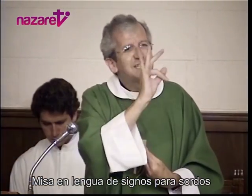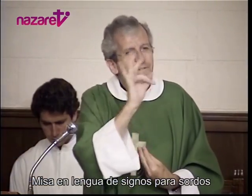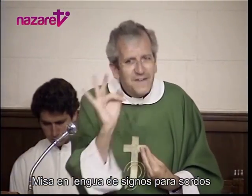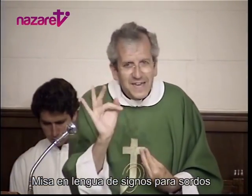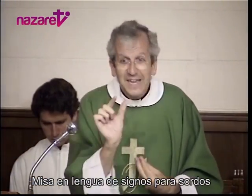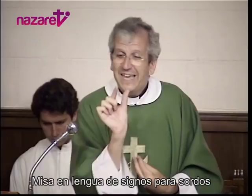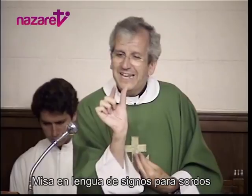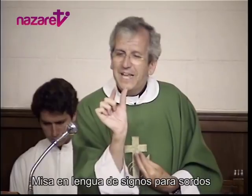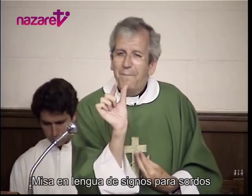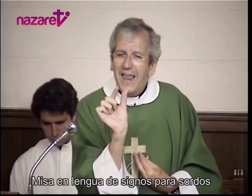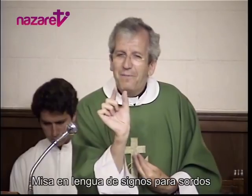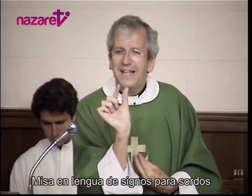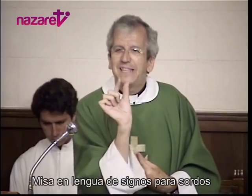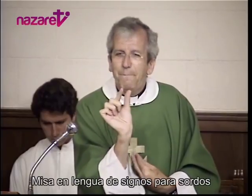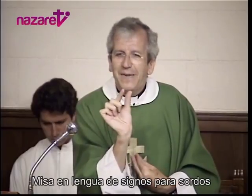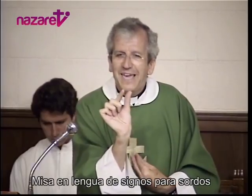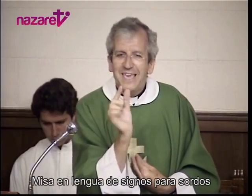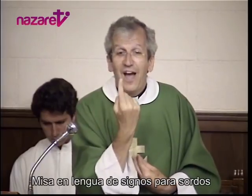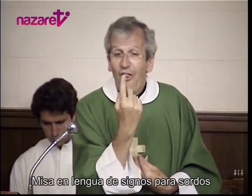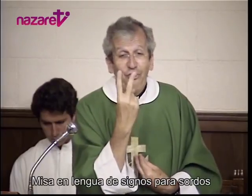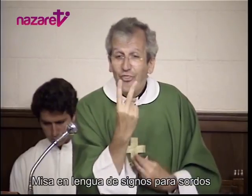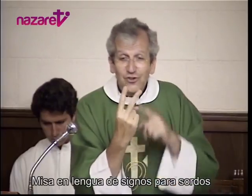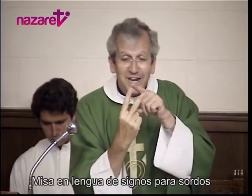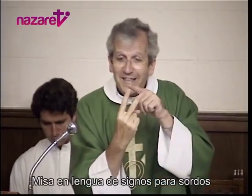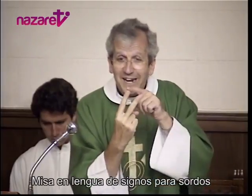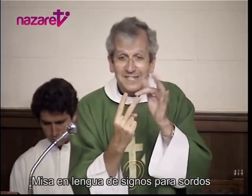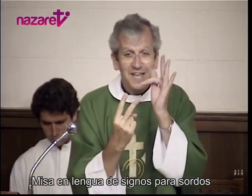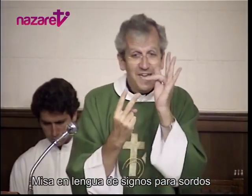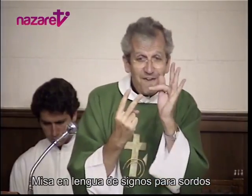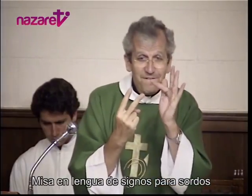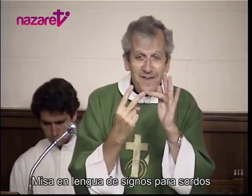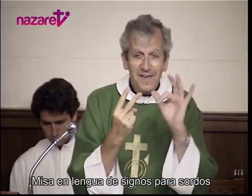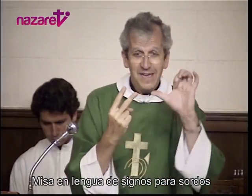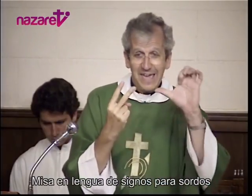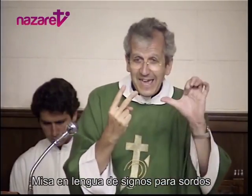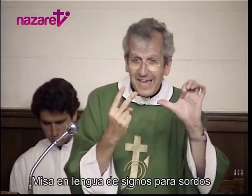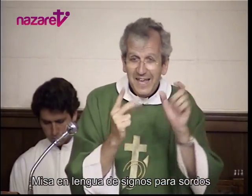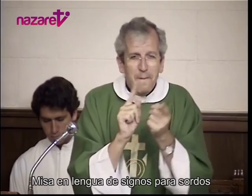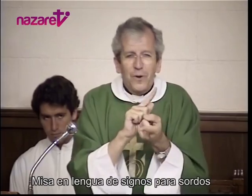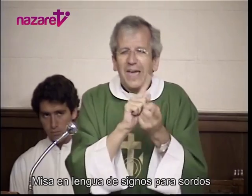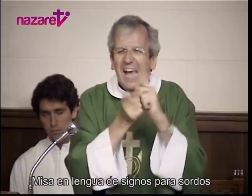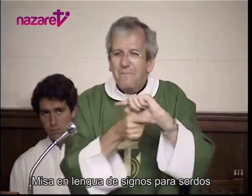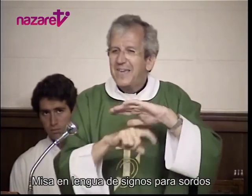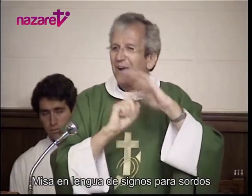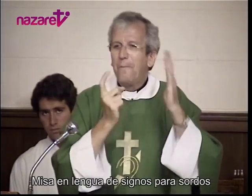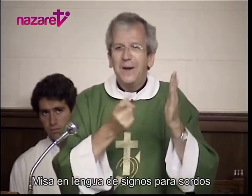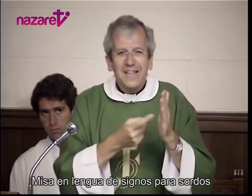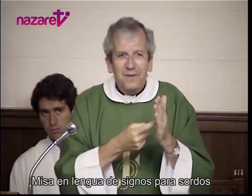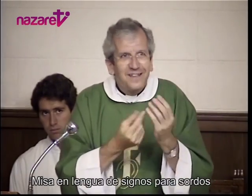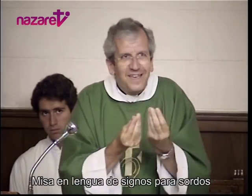fe, esa palabra tan pequeña, dos letras, F, E, pero que cambia completamente